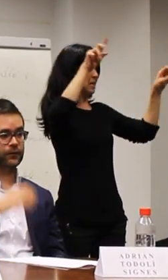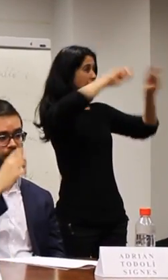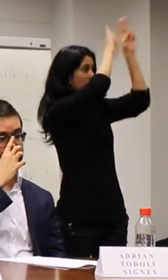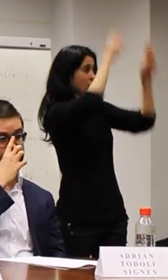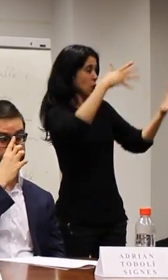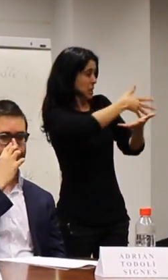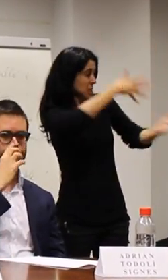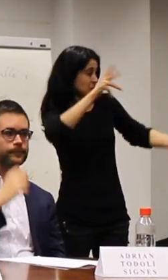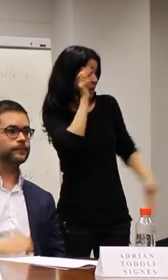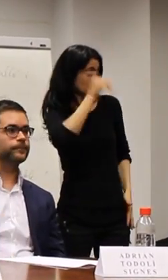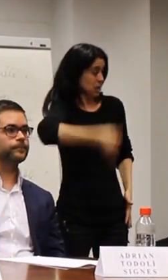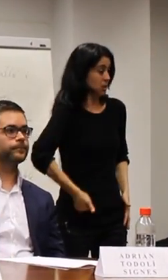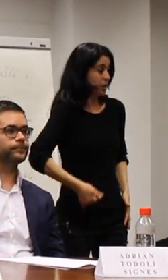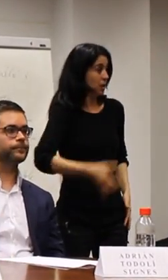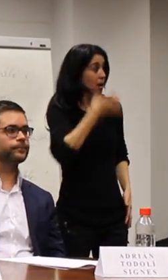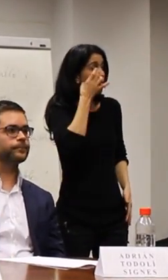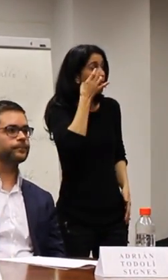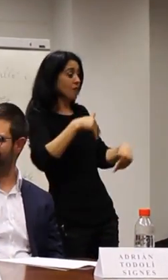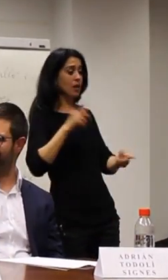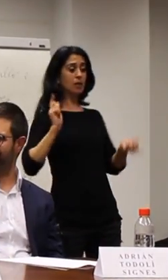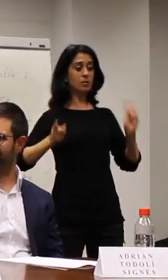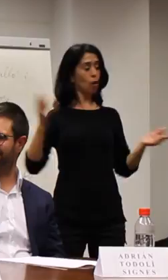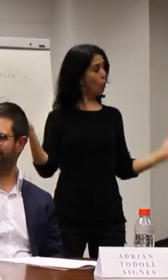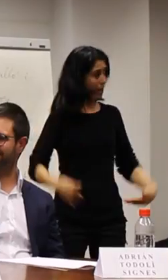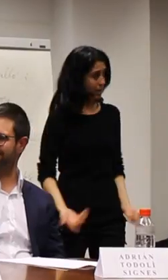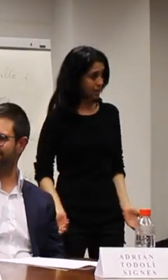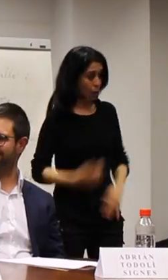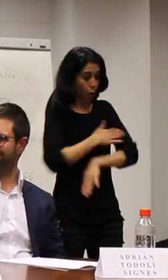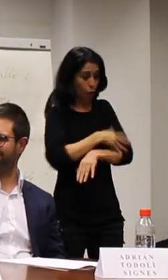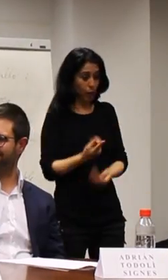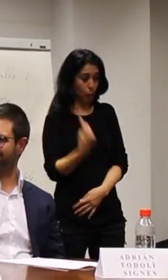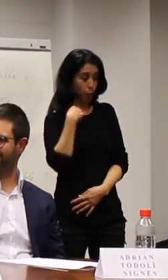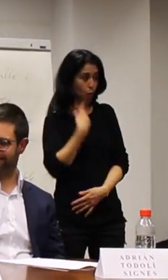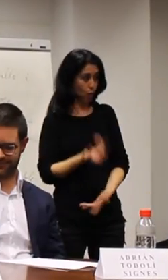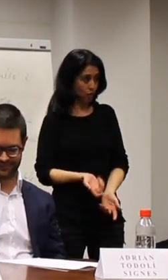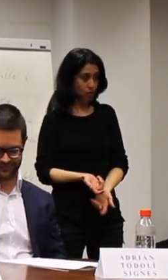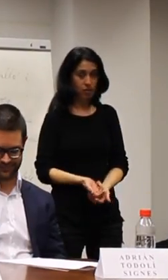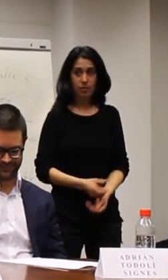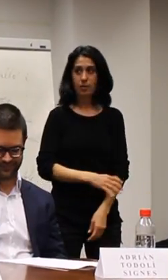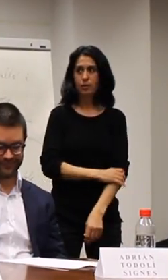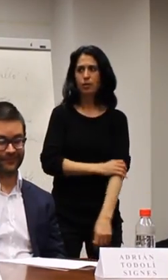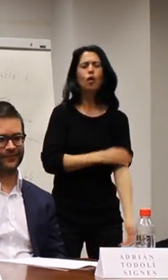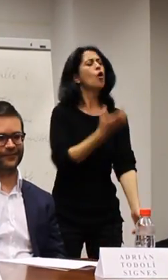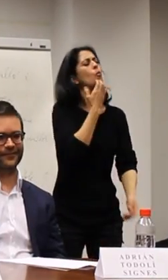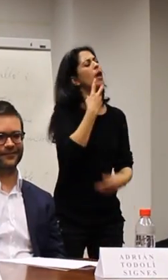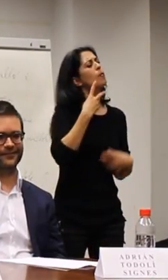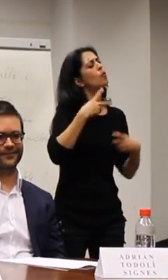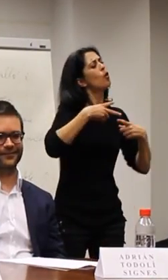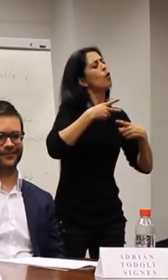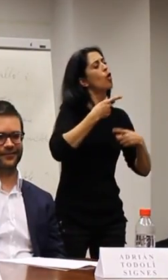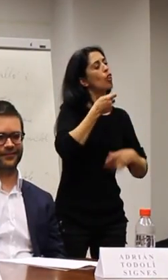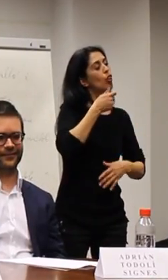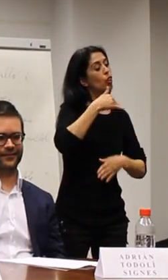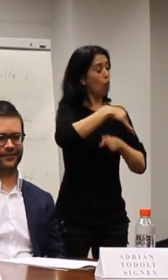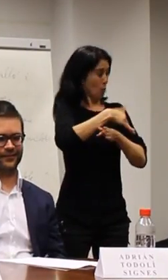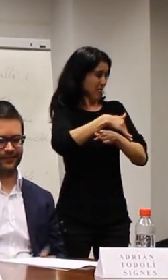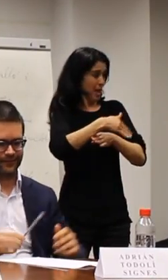multinacionales que no tienen ni siquiera domiciliación. ¿Hasta qué punto? ¿Hasta cuándo la ha tenido? ¿Cuándo la ha tenido?